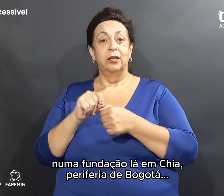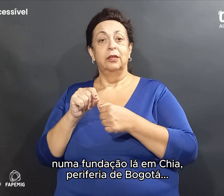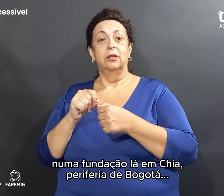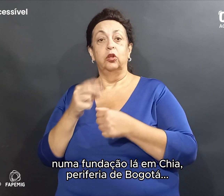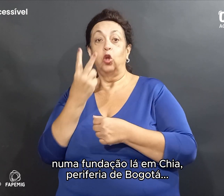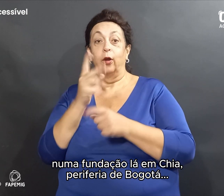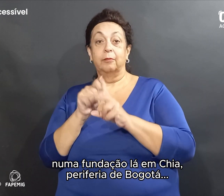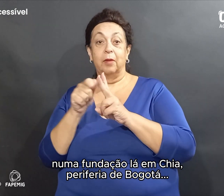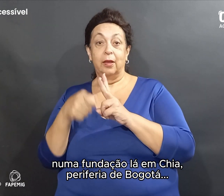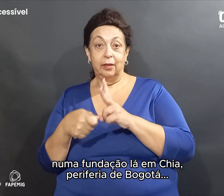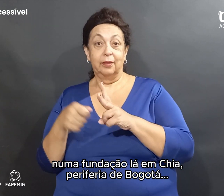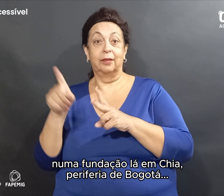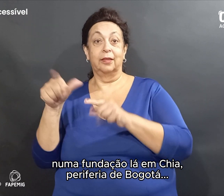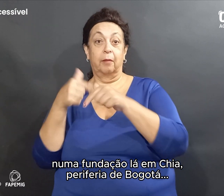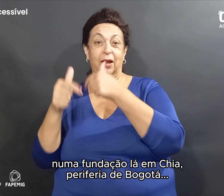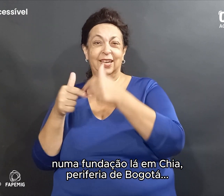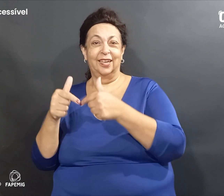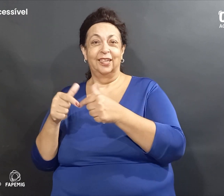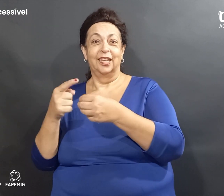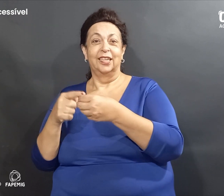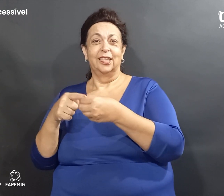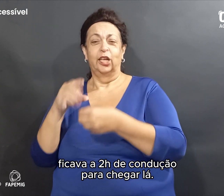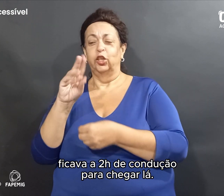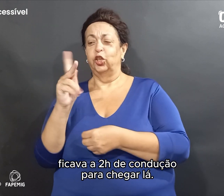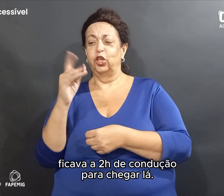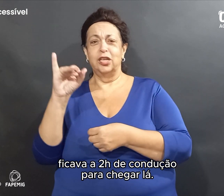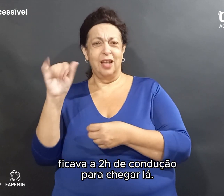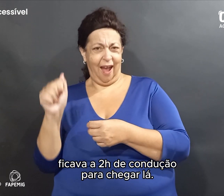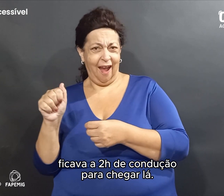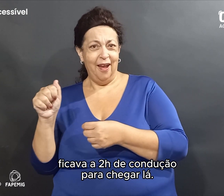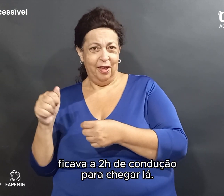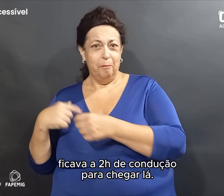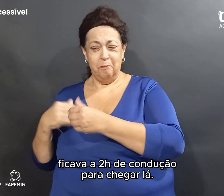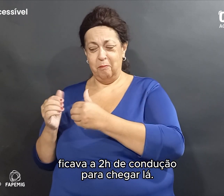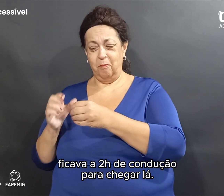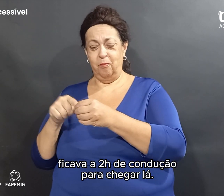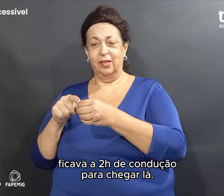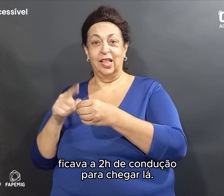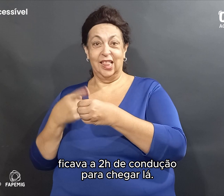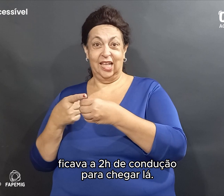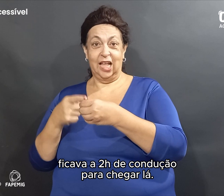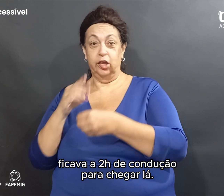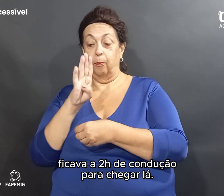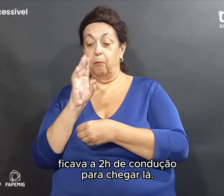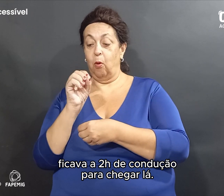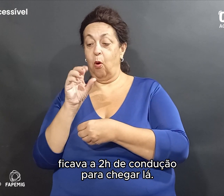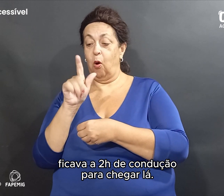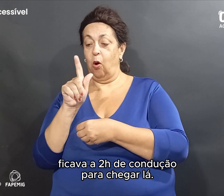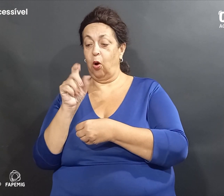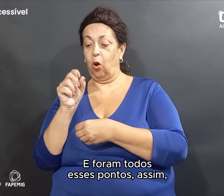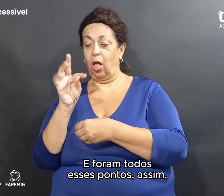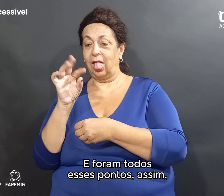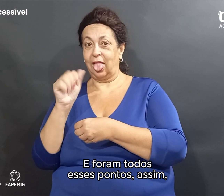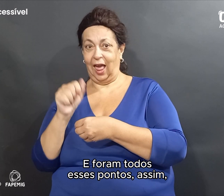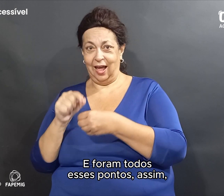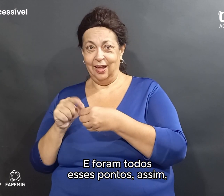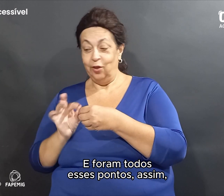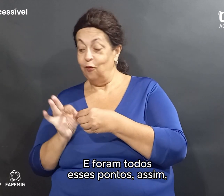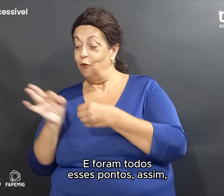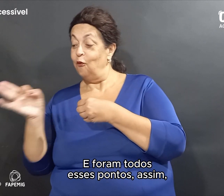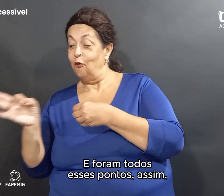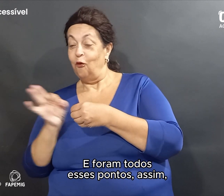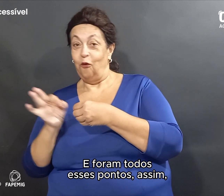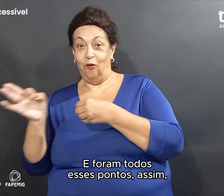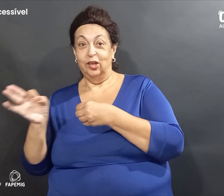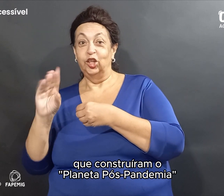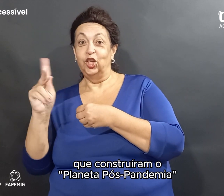fundação, lá em Chía, periferia de Bogotá. Ficava 2 horas de condução para chegar lá. E foram todos